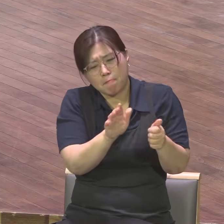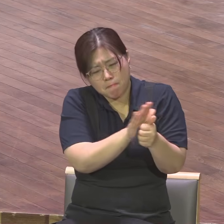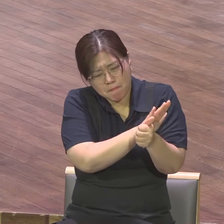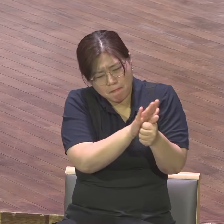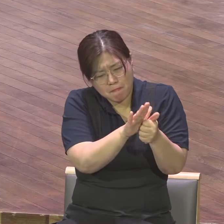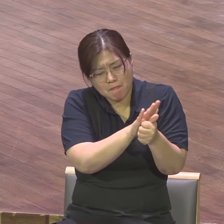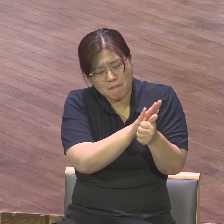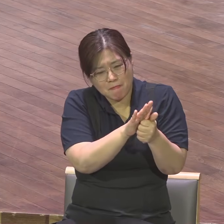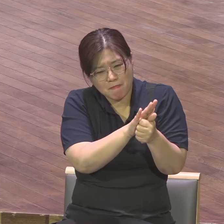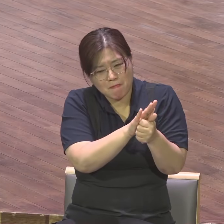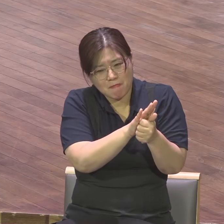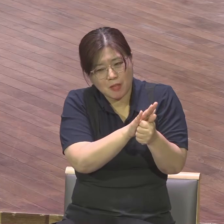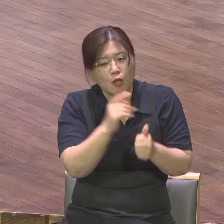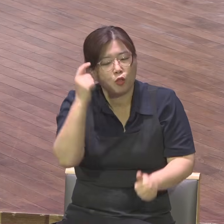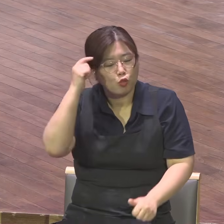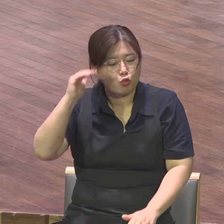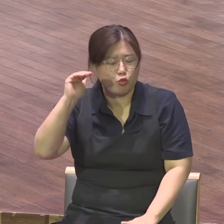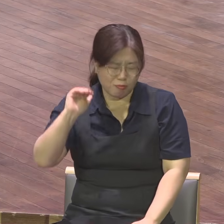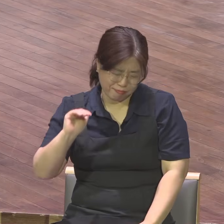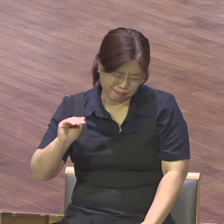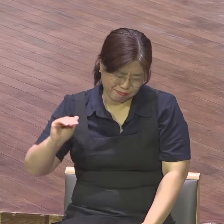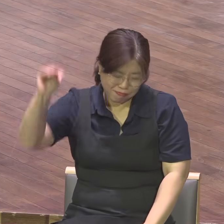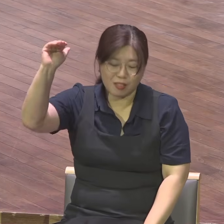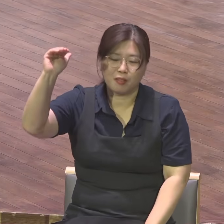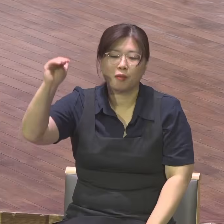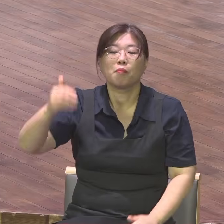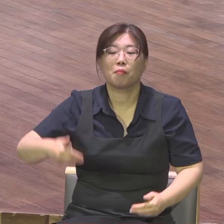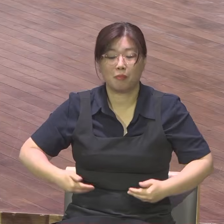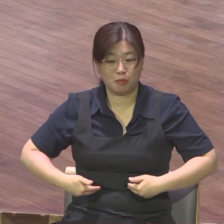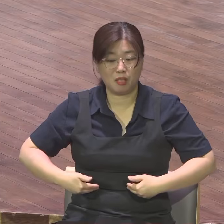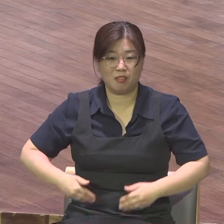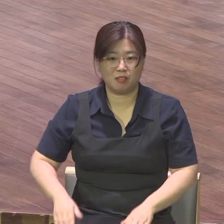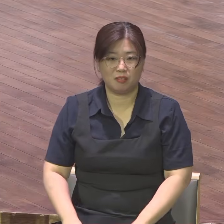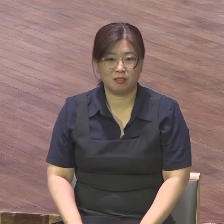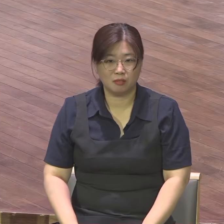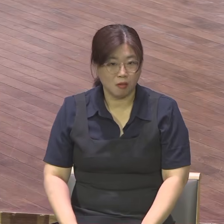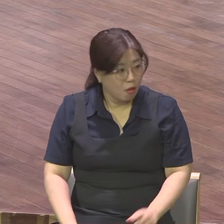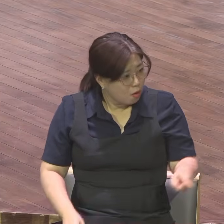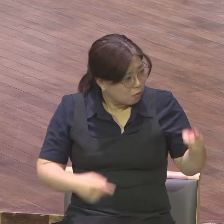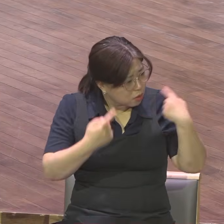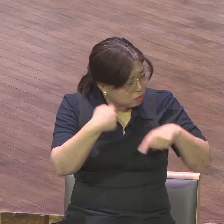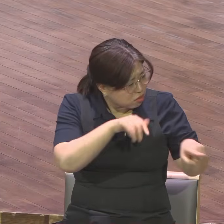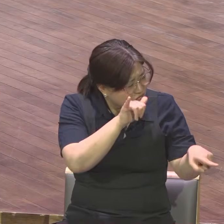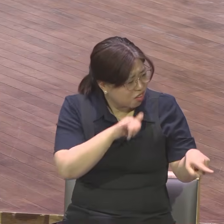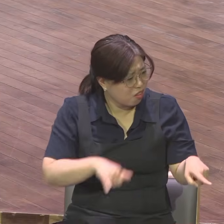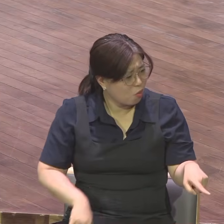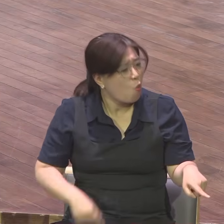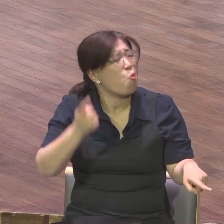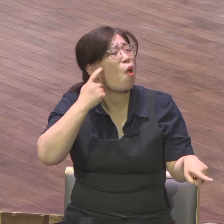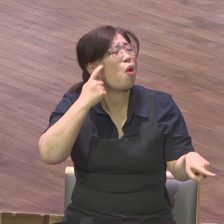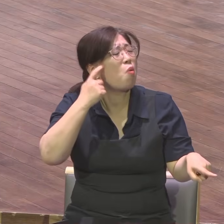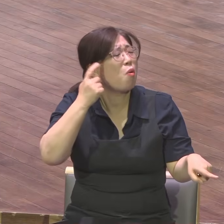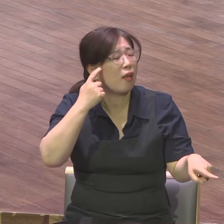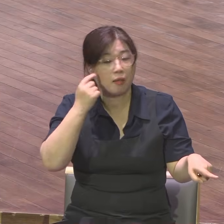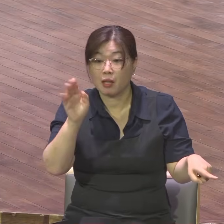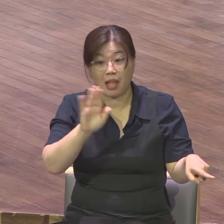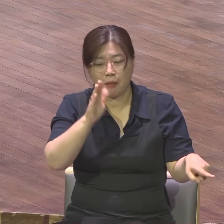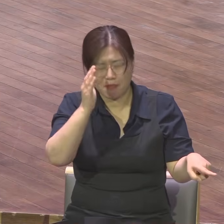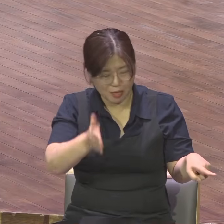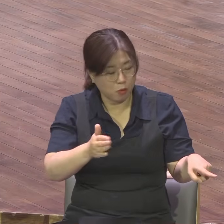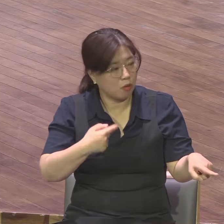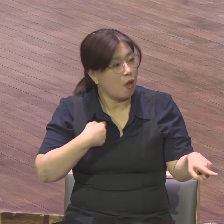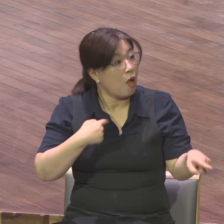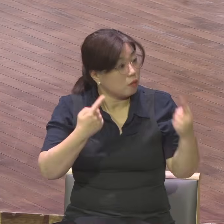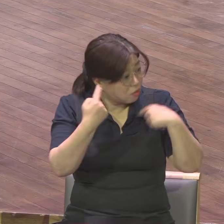상처받은 자가 있다. 그래 뭐요? 위로해 줄 수 있는 수준 되시기를 바랍니다.